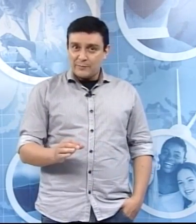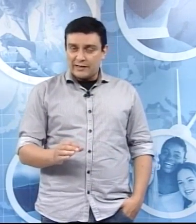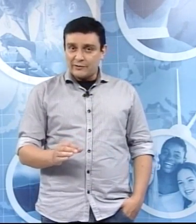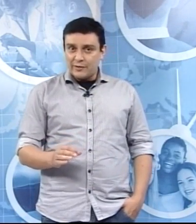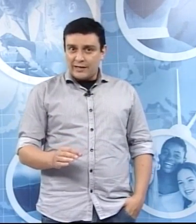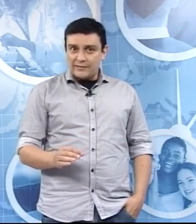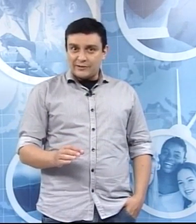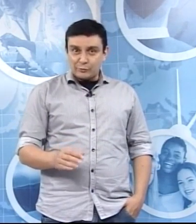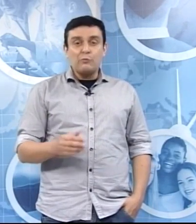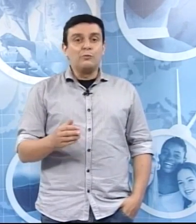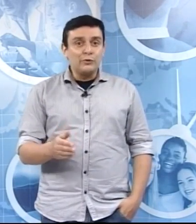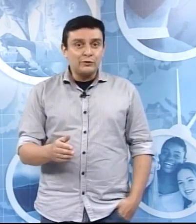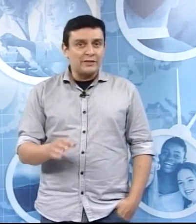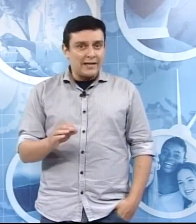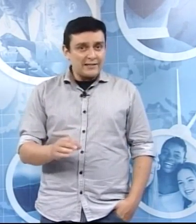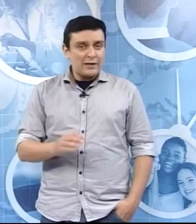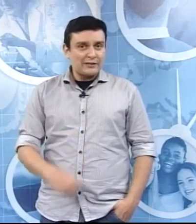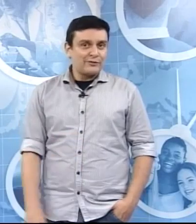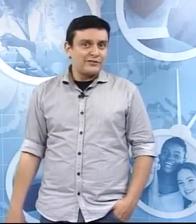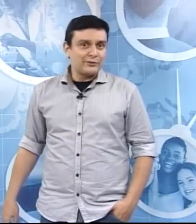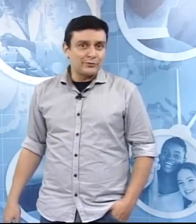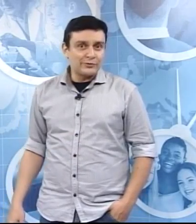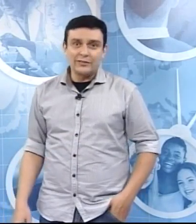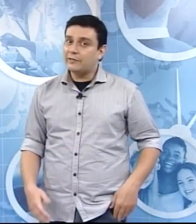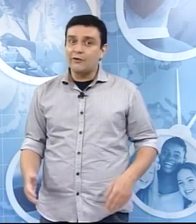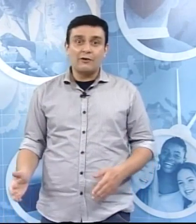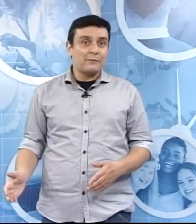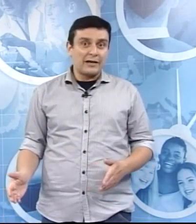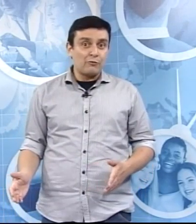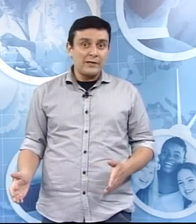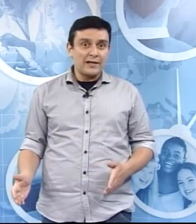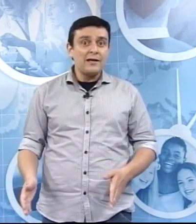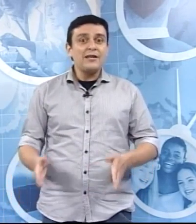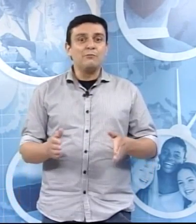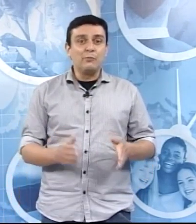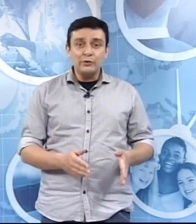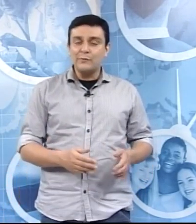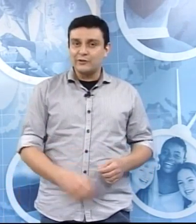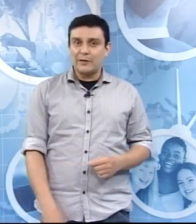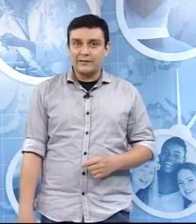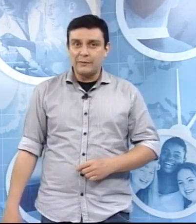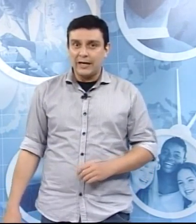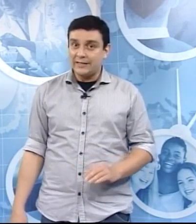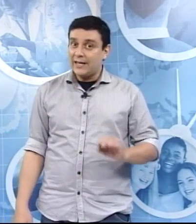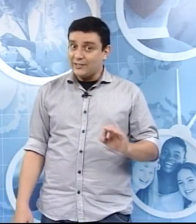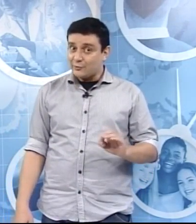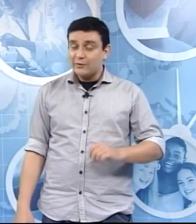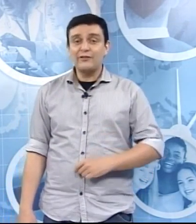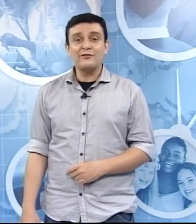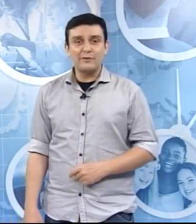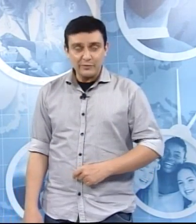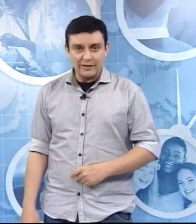isso, eles estudam muito e essa maratona de estudos não tem hora para começar e muito menos para terminar. E é isso que nós vamos ver